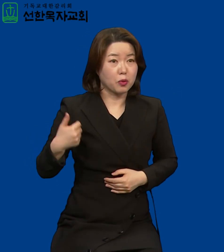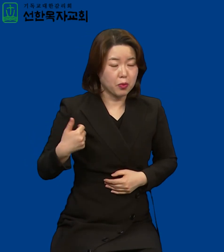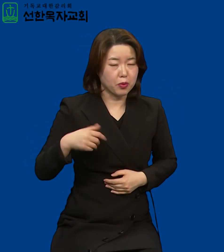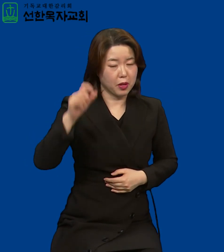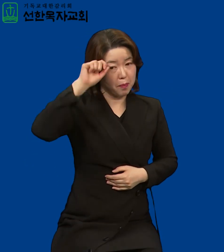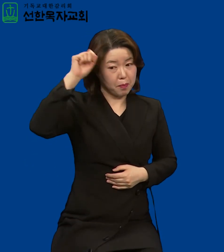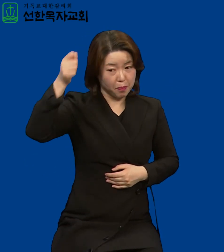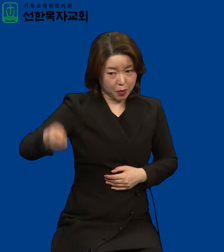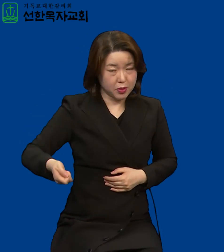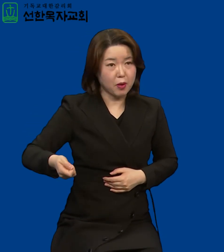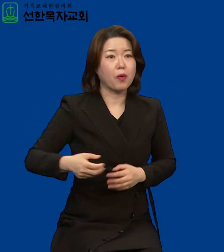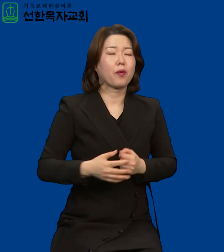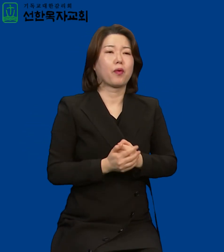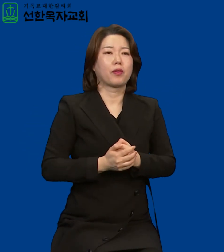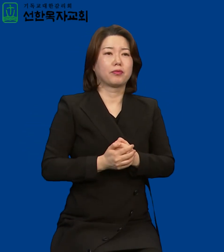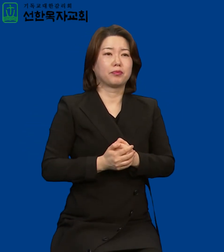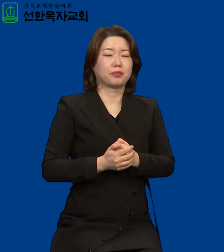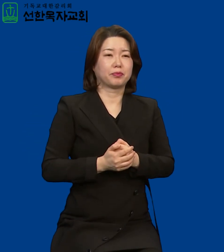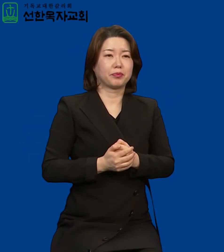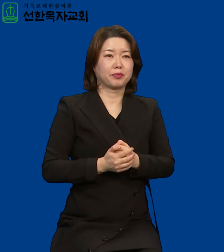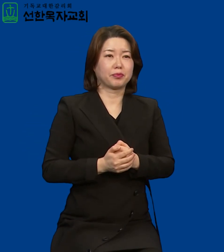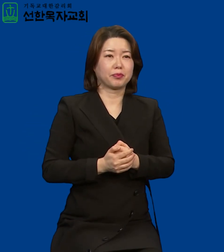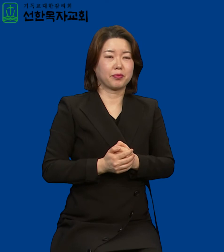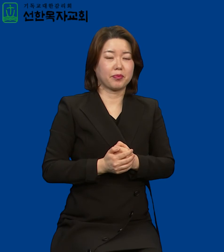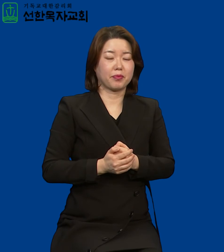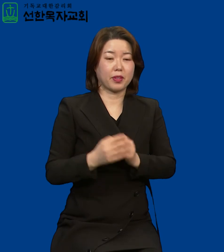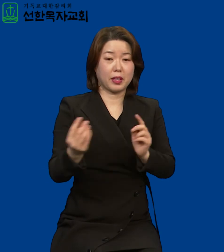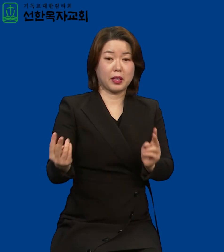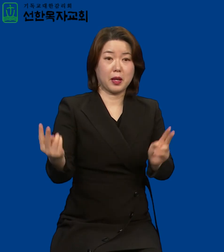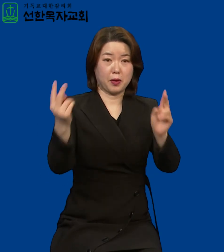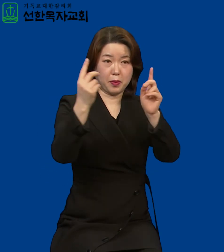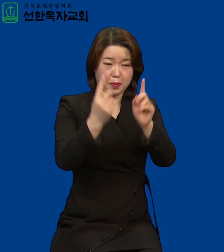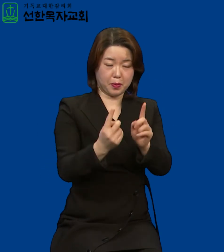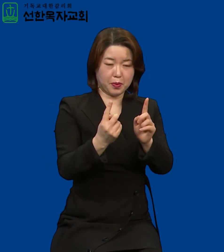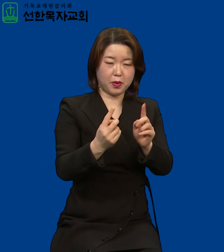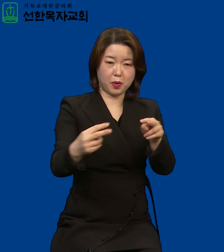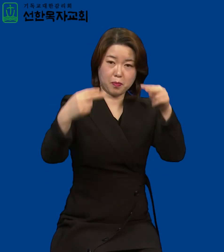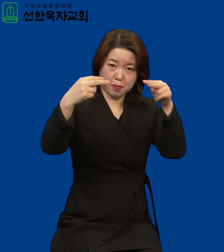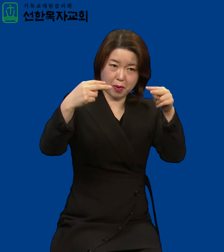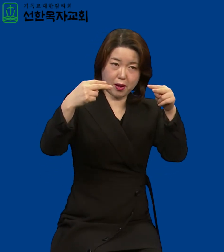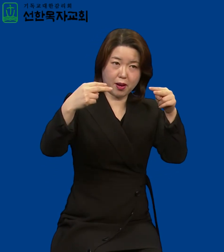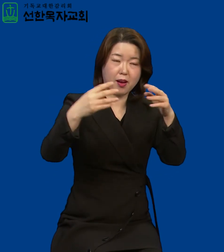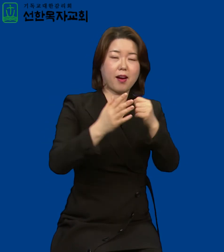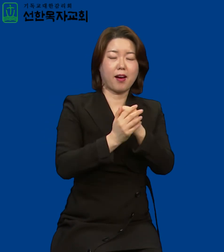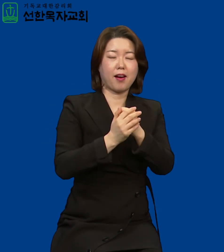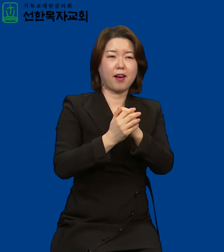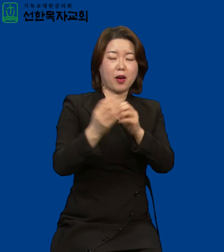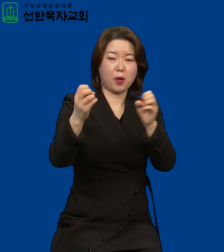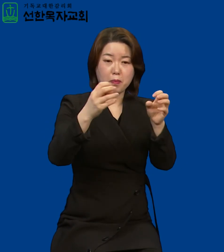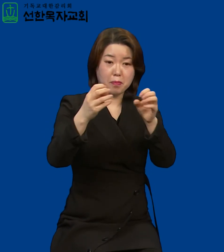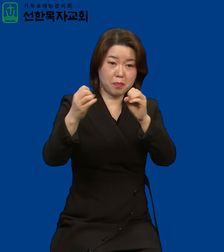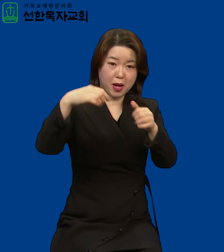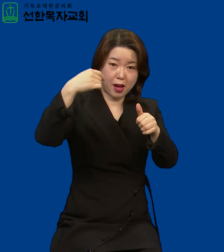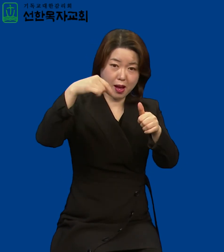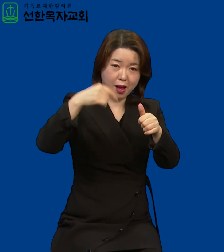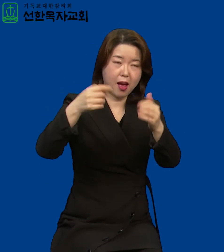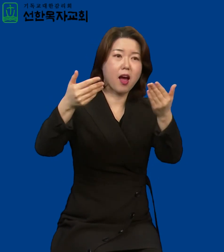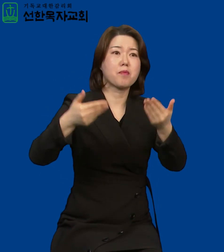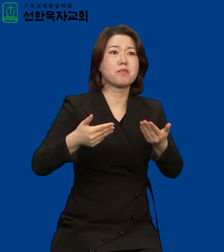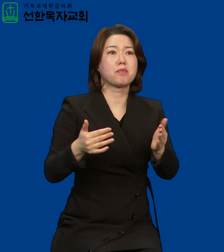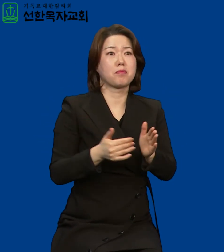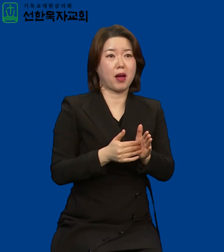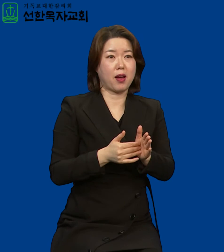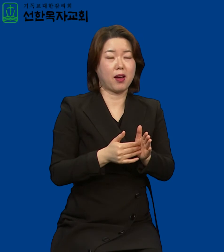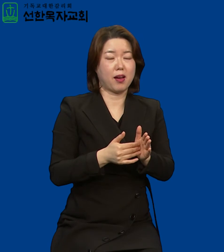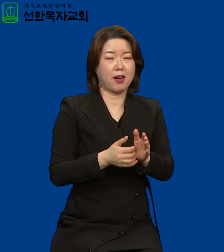벗고 그리고는 양육을 얼굴을 마주대하고 눈을 마주하면서 양육을